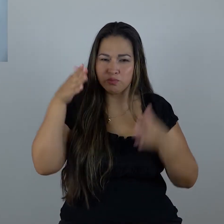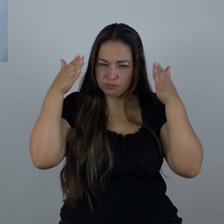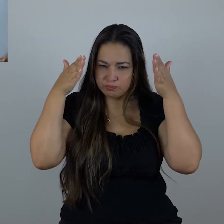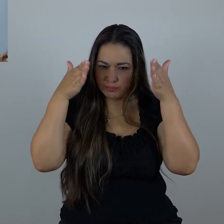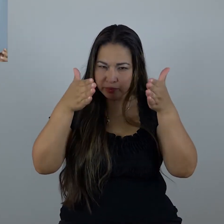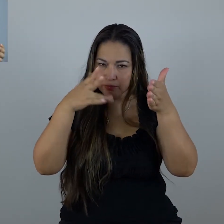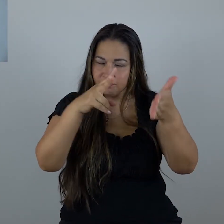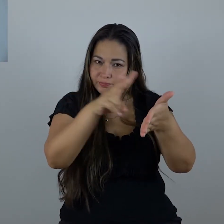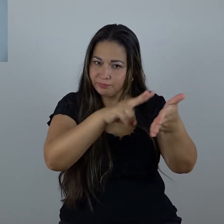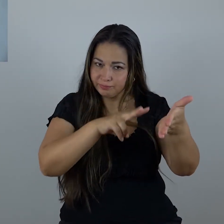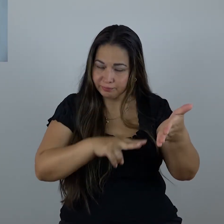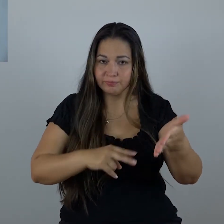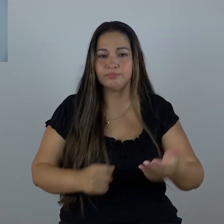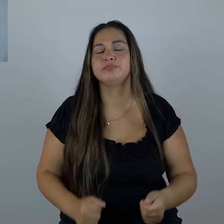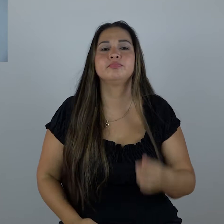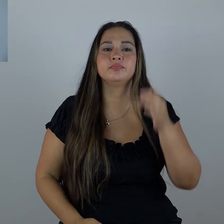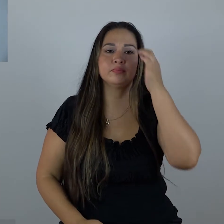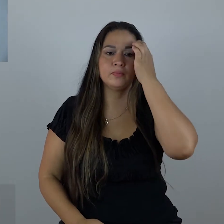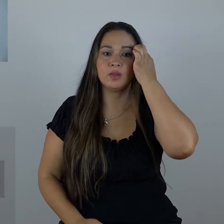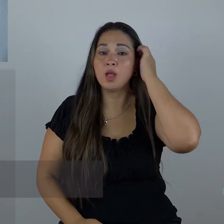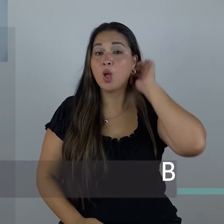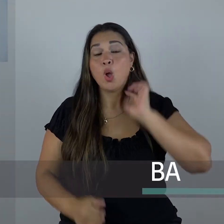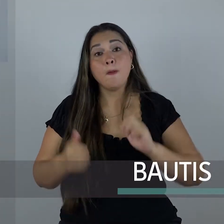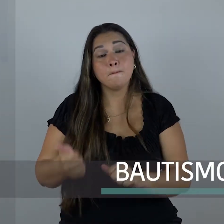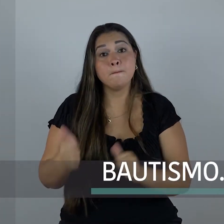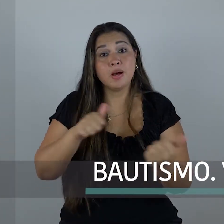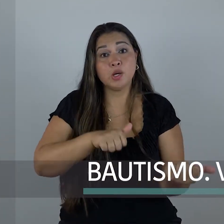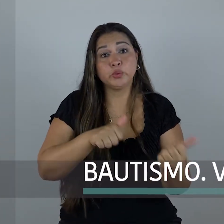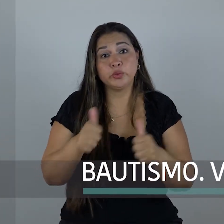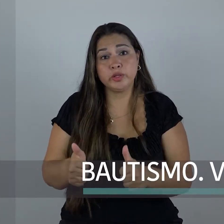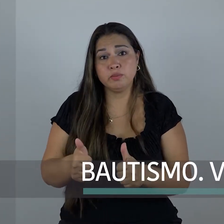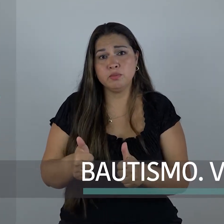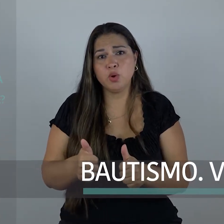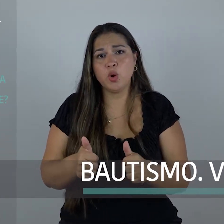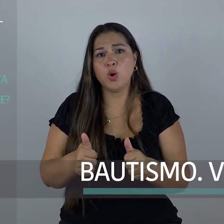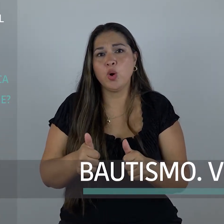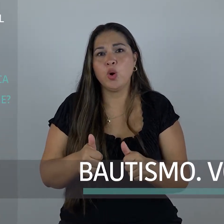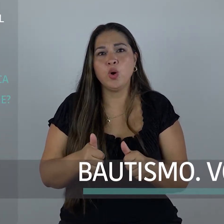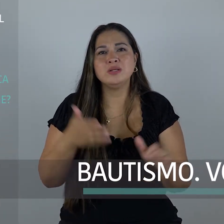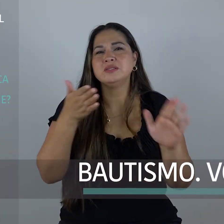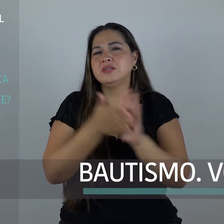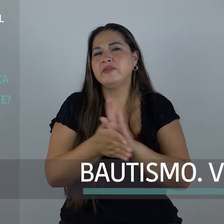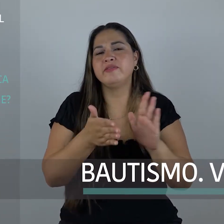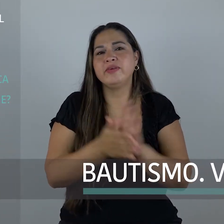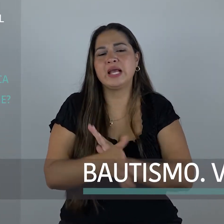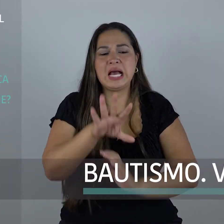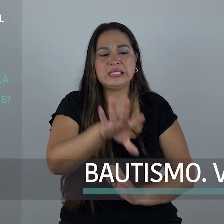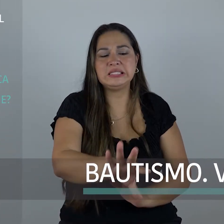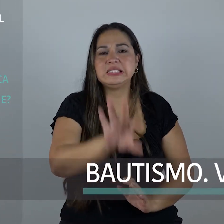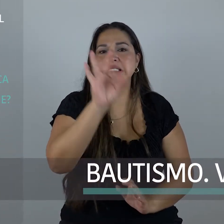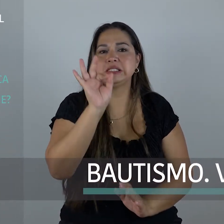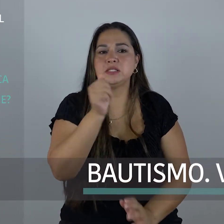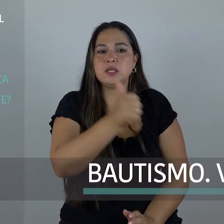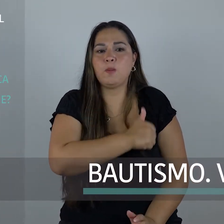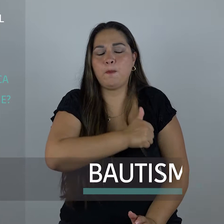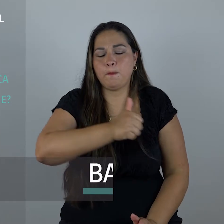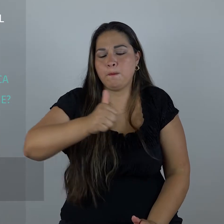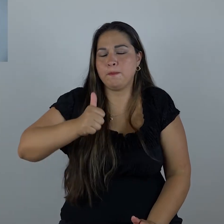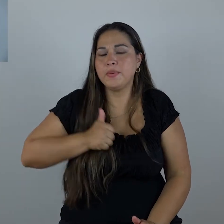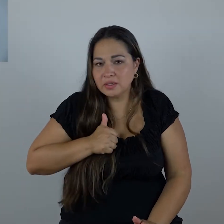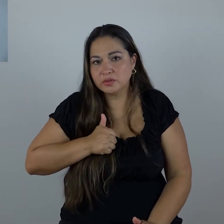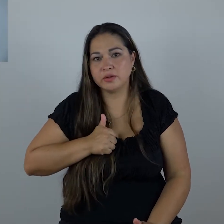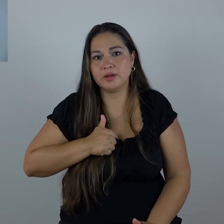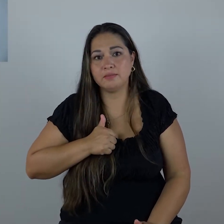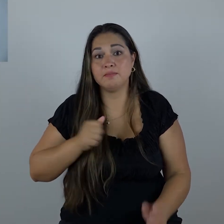2. Primeramente decirte que bautismo es una decisión personal. Y apunta esta palabra y en mayúscula, es